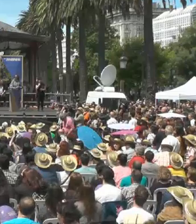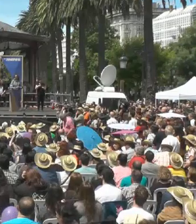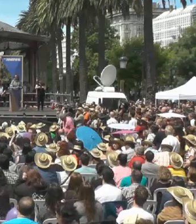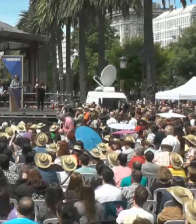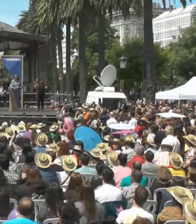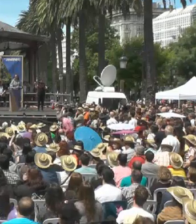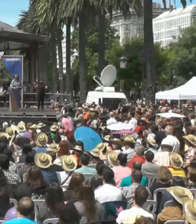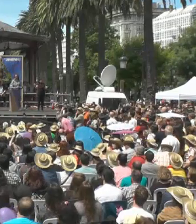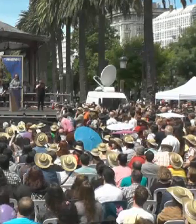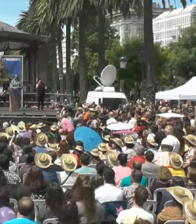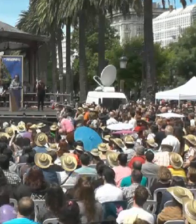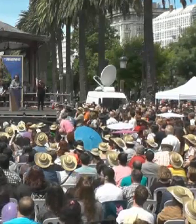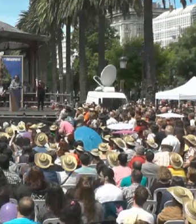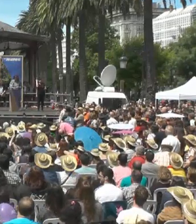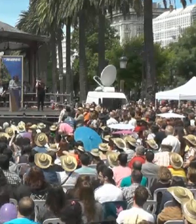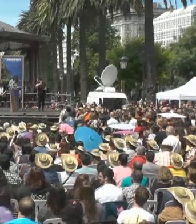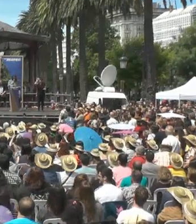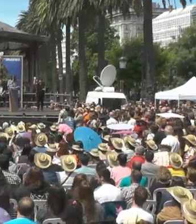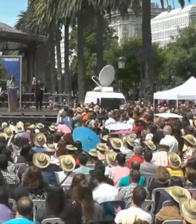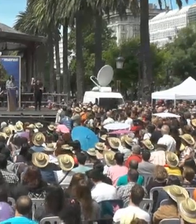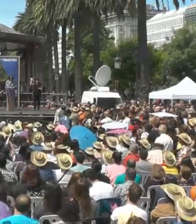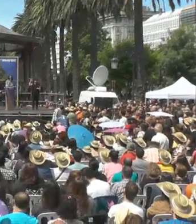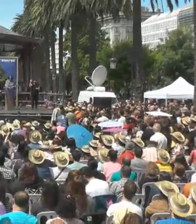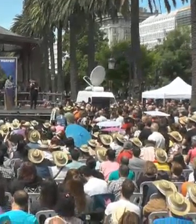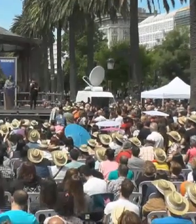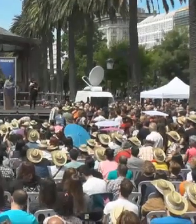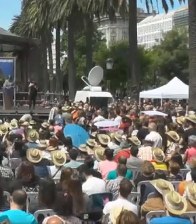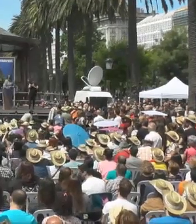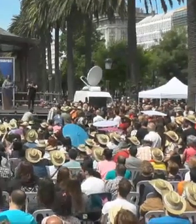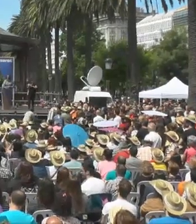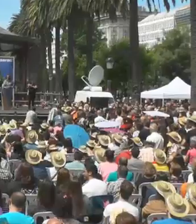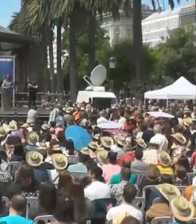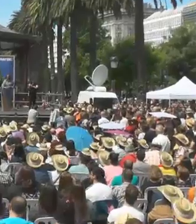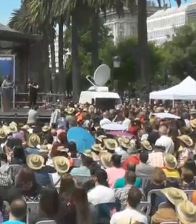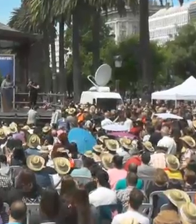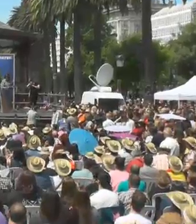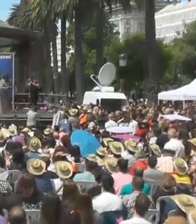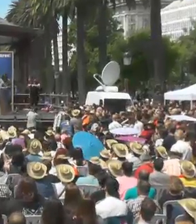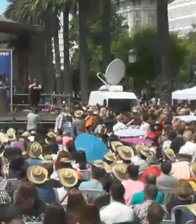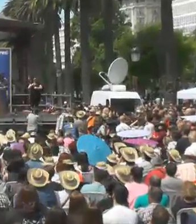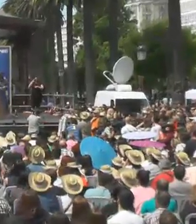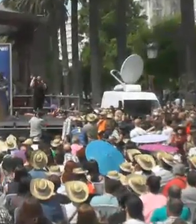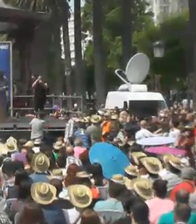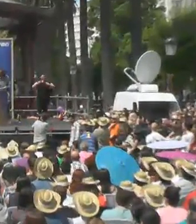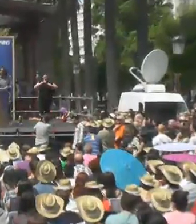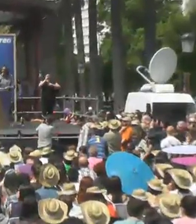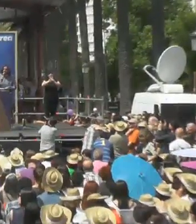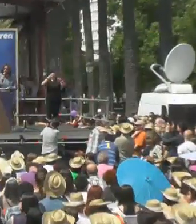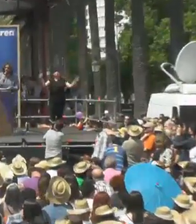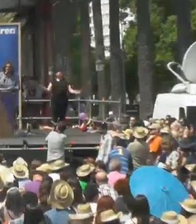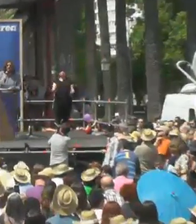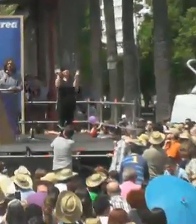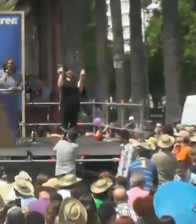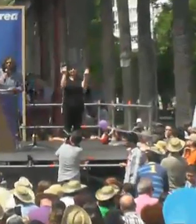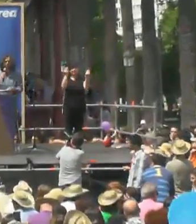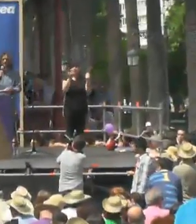usurpada pola troika da Unión Europea, para mellorar, poder facer políticas que melloren a vida das persoas. En